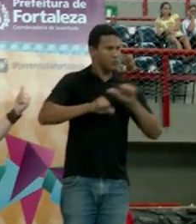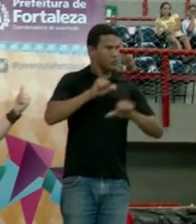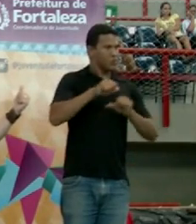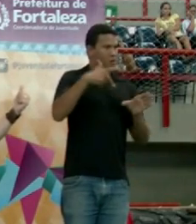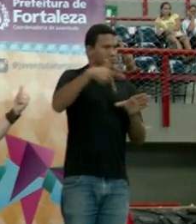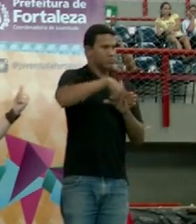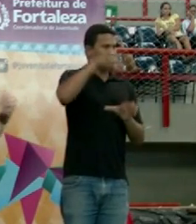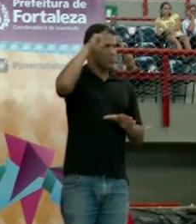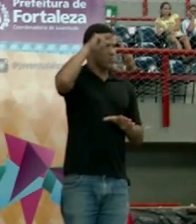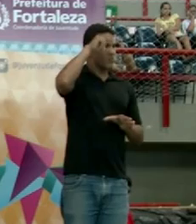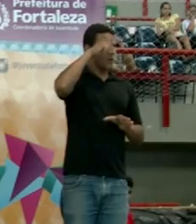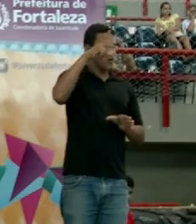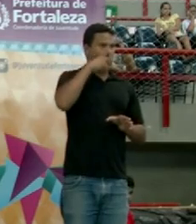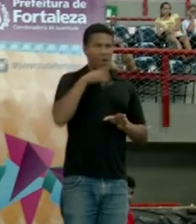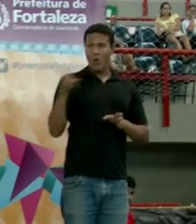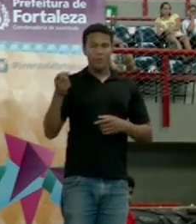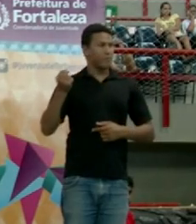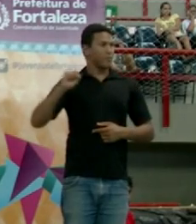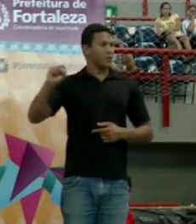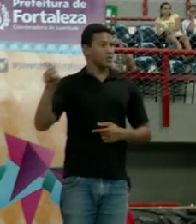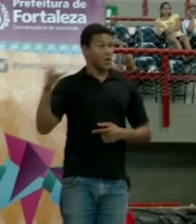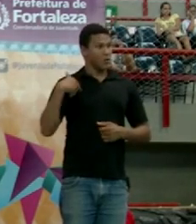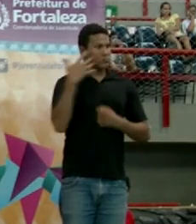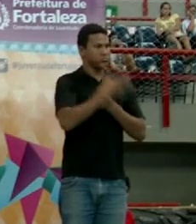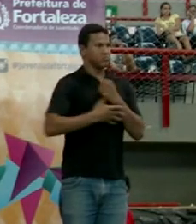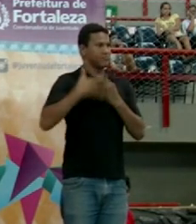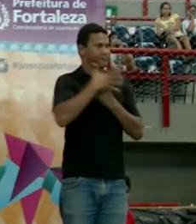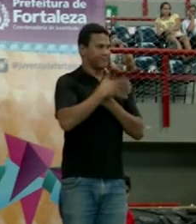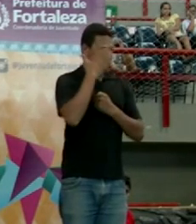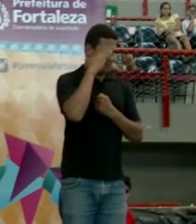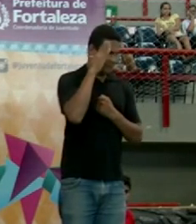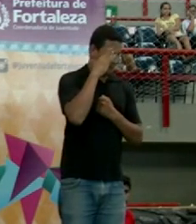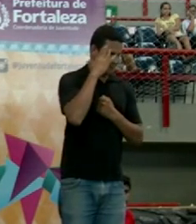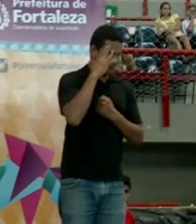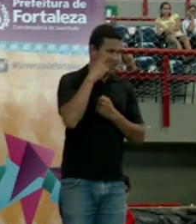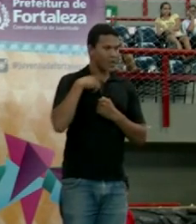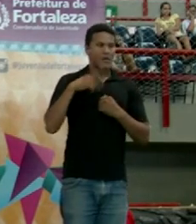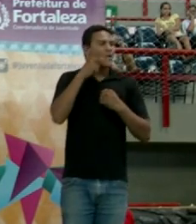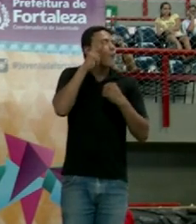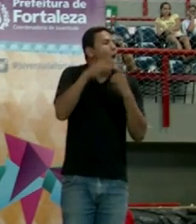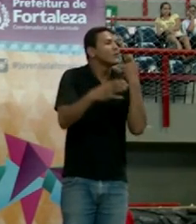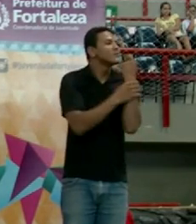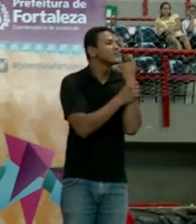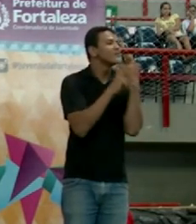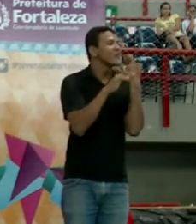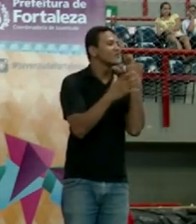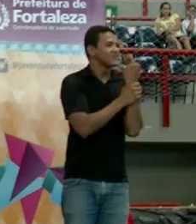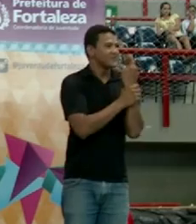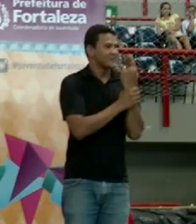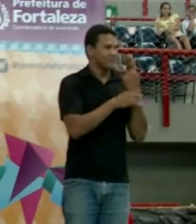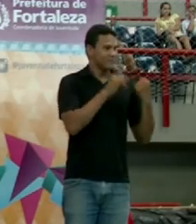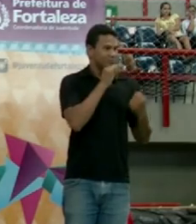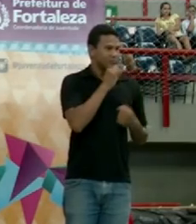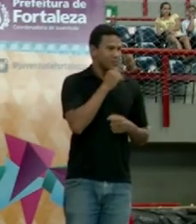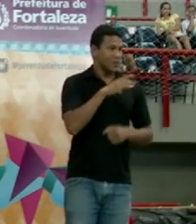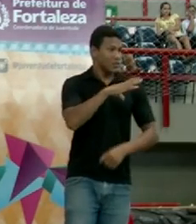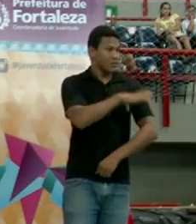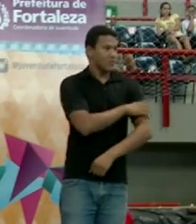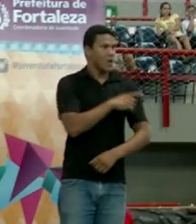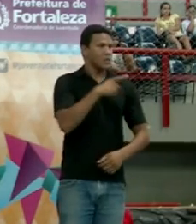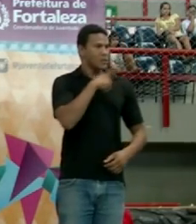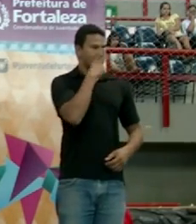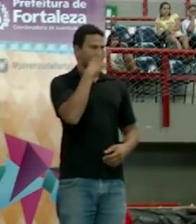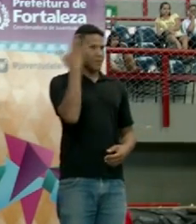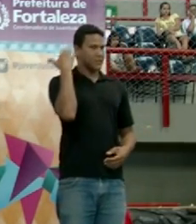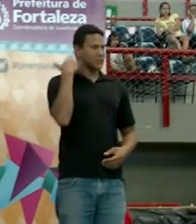vai me prometer, tá? Então funciona assim: na Idade Média existe uma posição que ninguém faz, que é ficar de joelho na frente